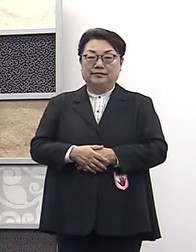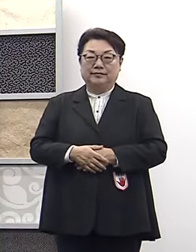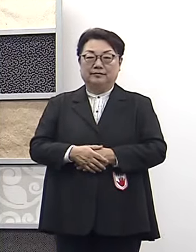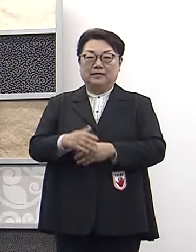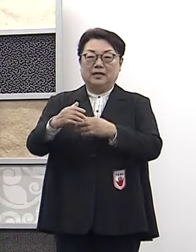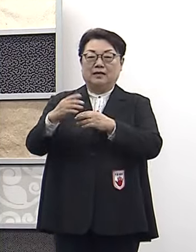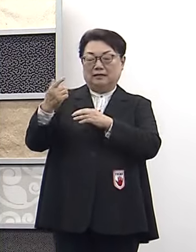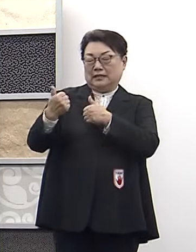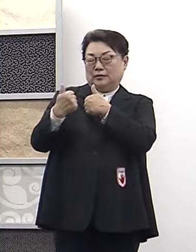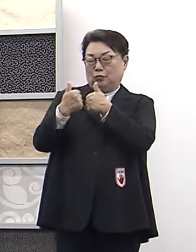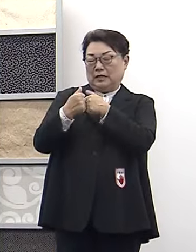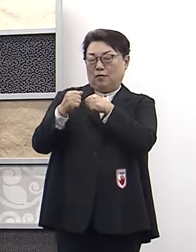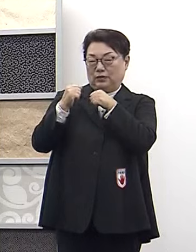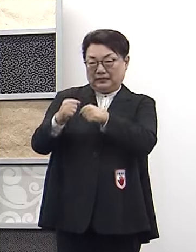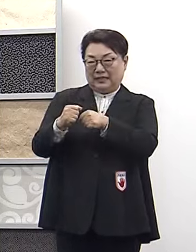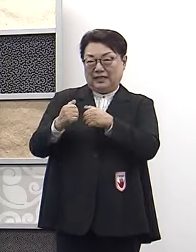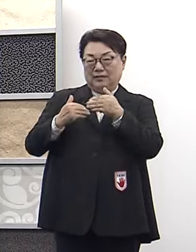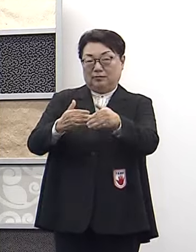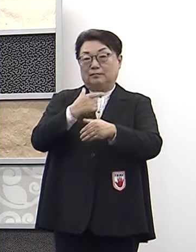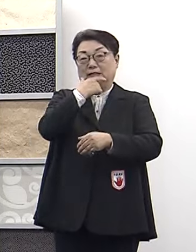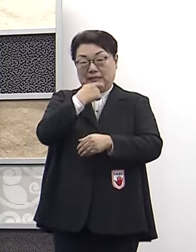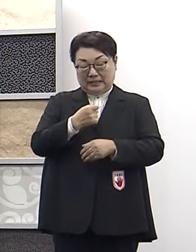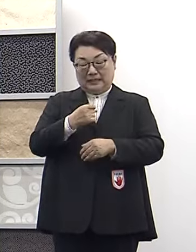相談をして決めたいと思いますが、ただ